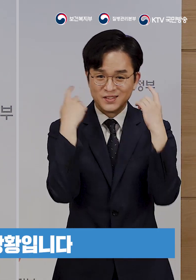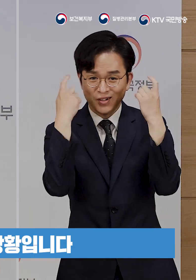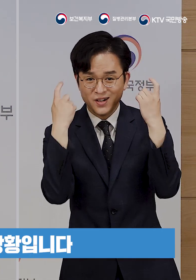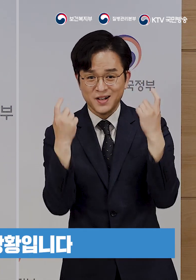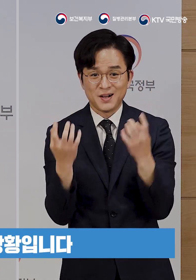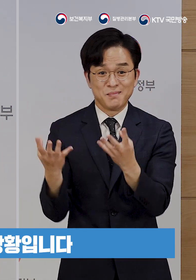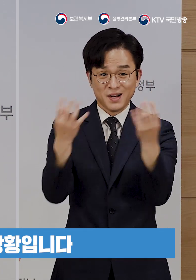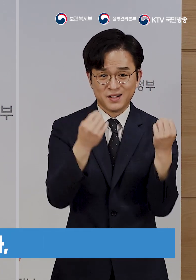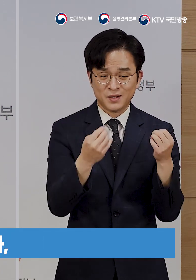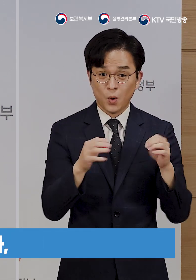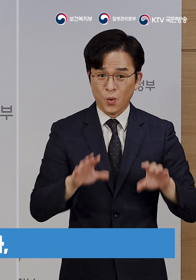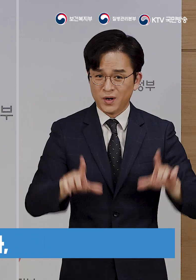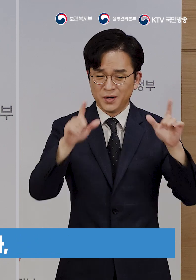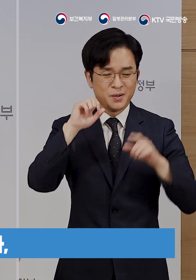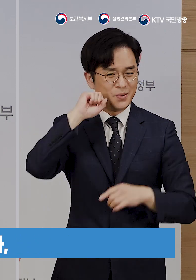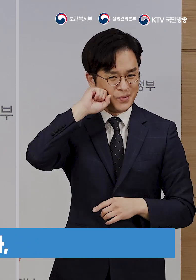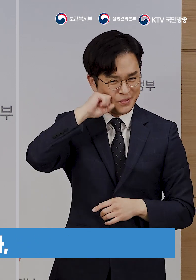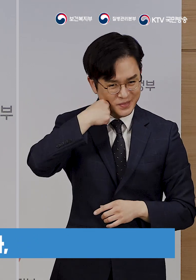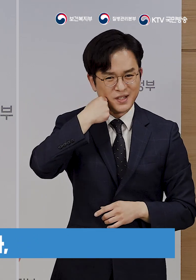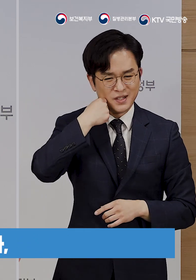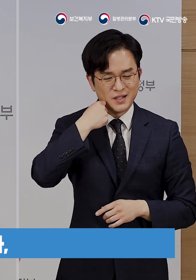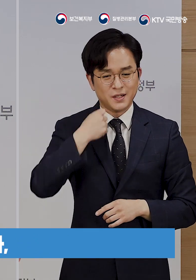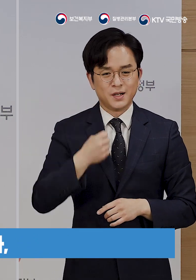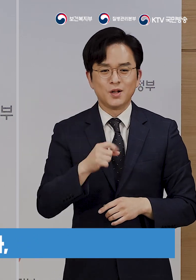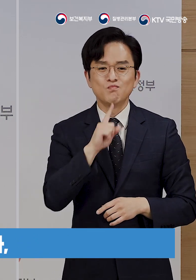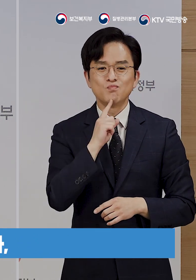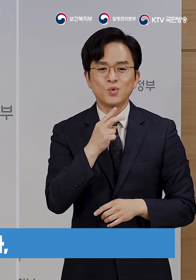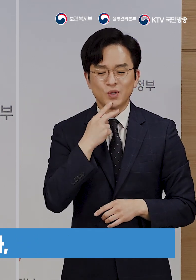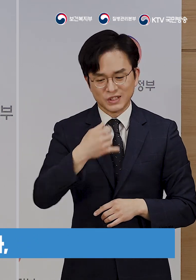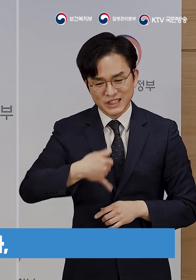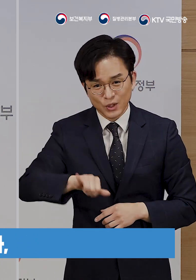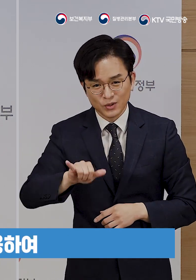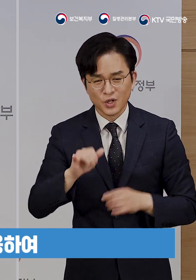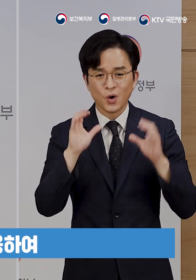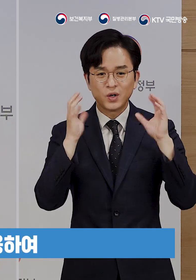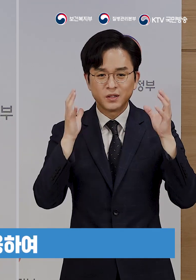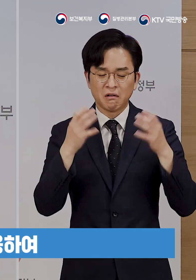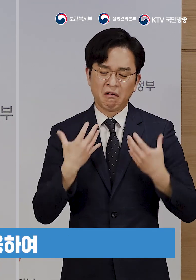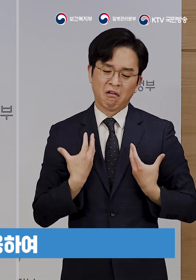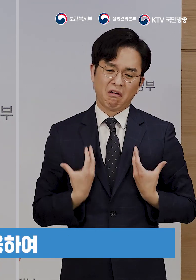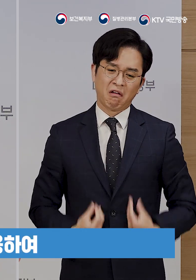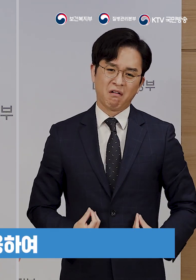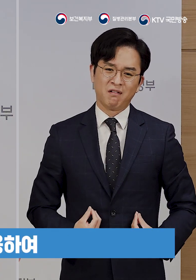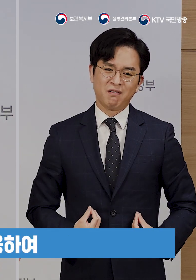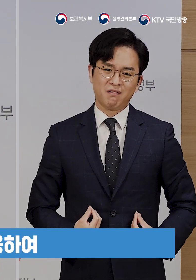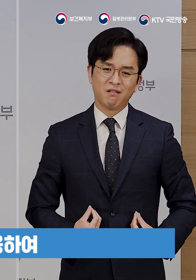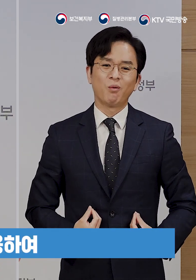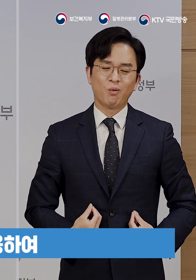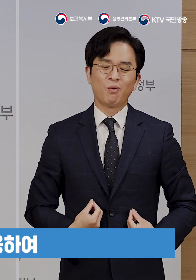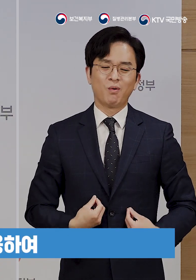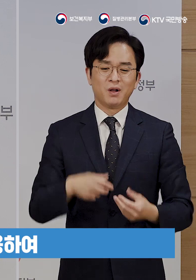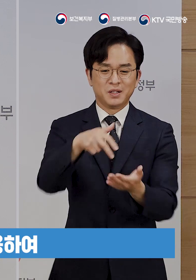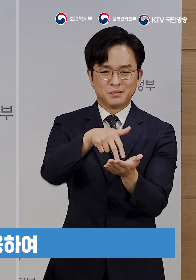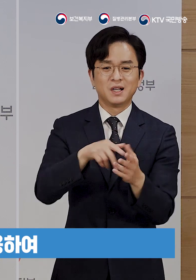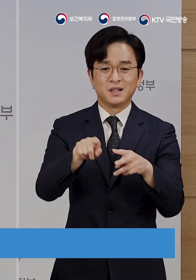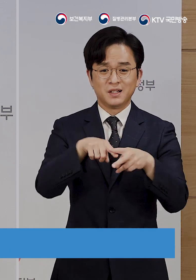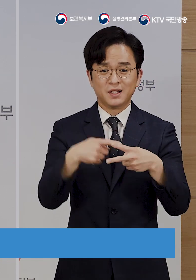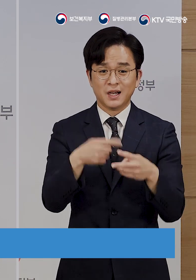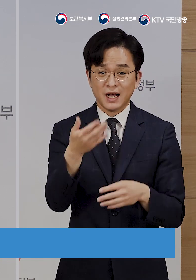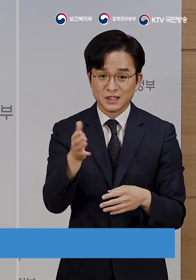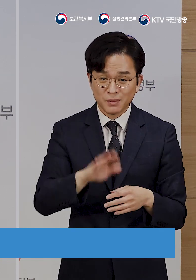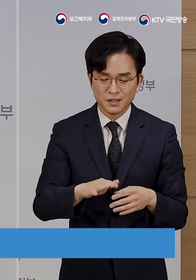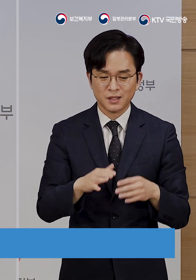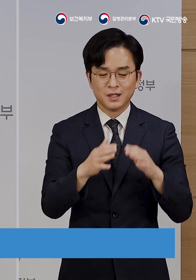상황입니다. 어린이들의 실망이 무척 크겠으나 보드게임이나 영상 통화 등을 활용하여